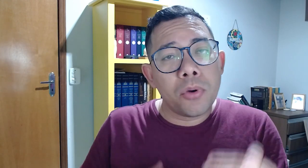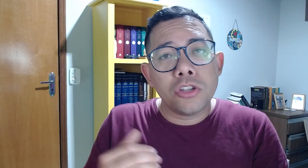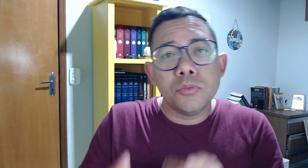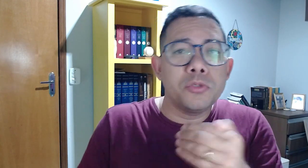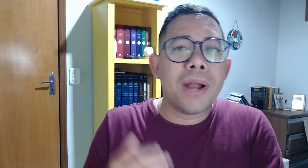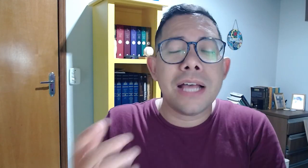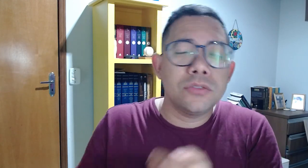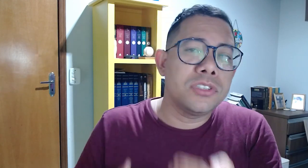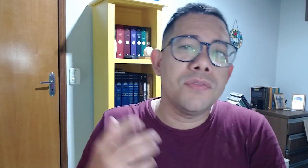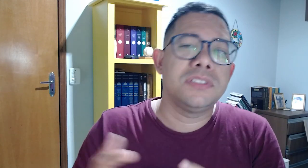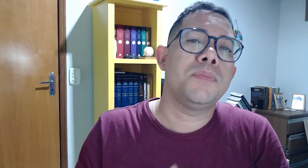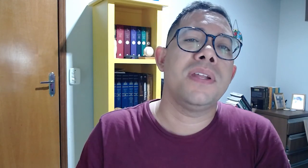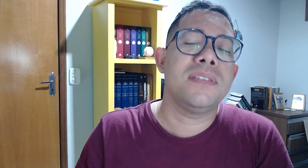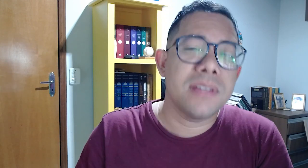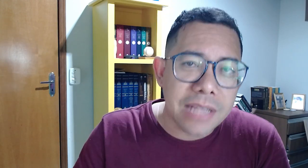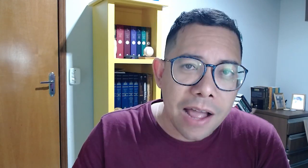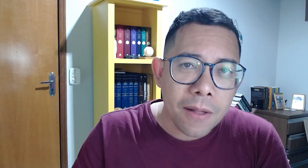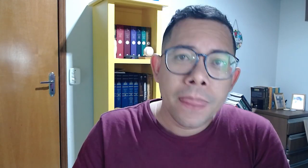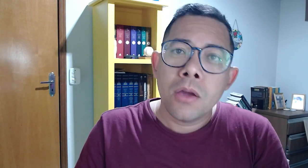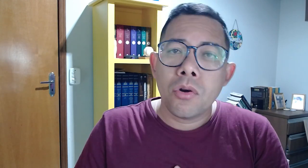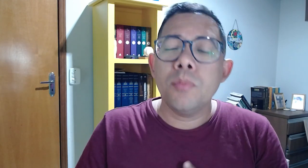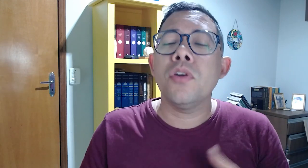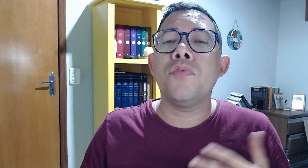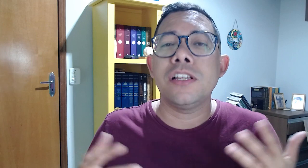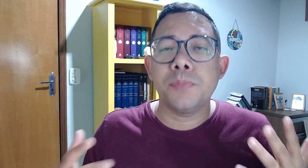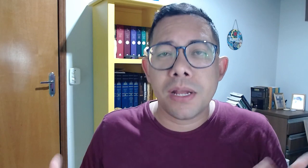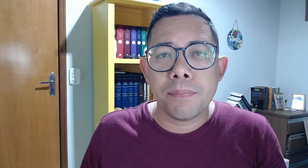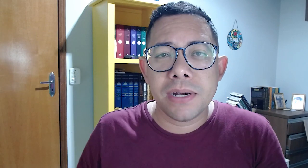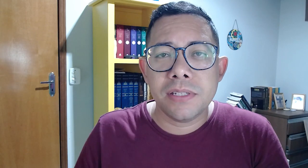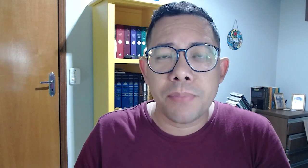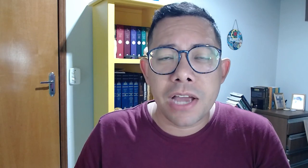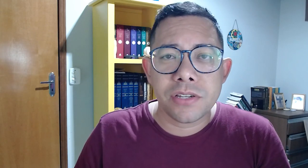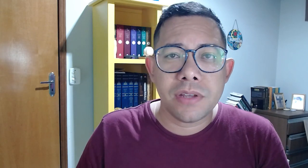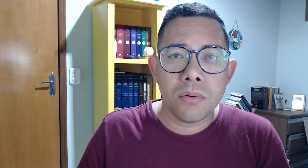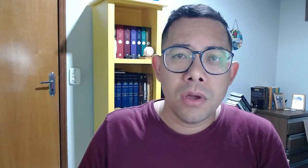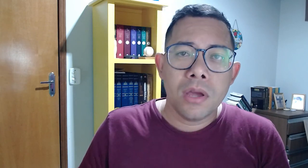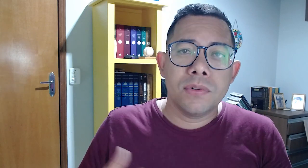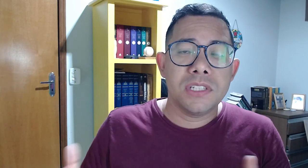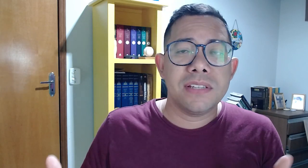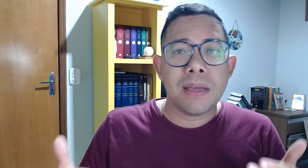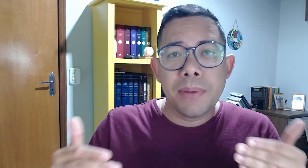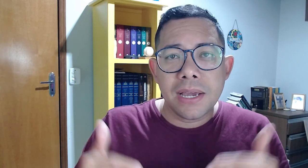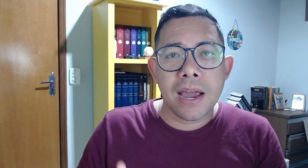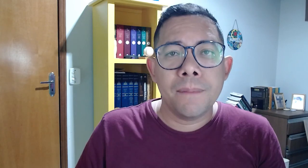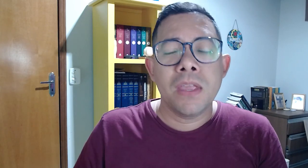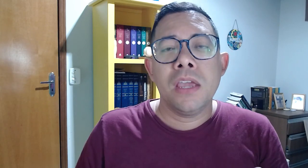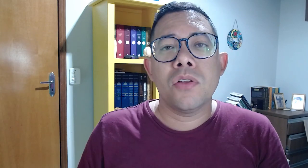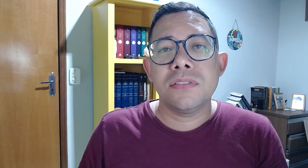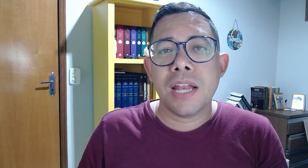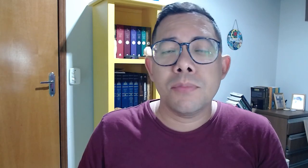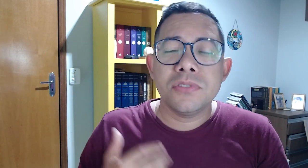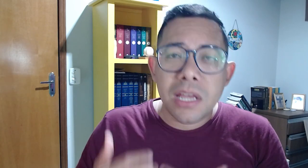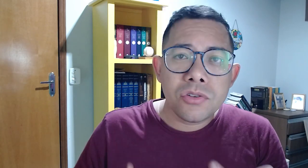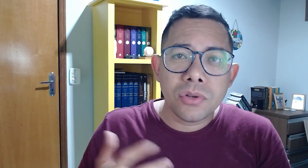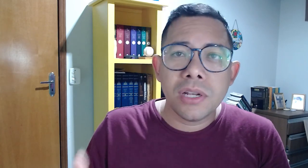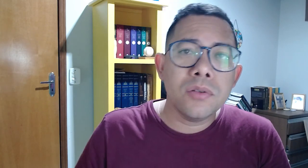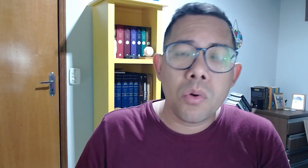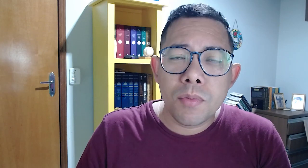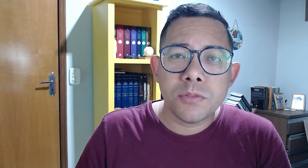próximos passos que você precisa dar. Como que eu faço para participar, Gesiel? Você vai se aplicar e nós estaremos selecionando algumas